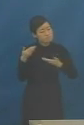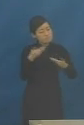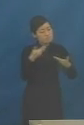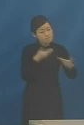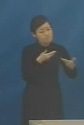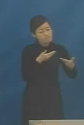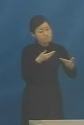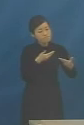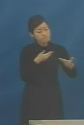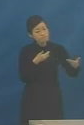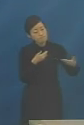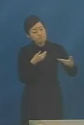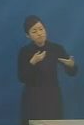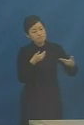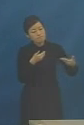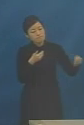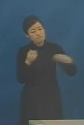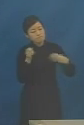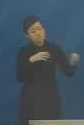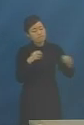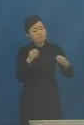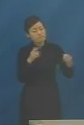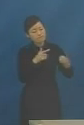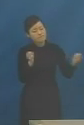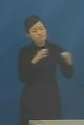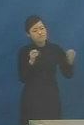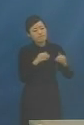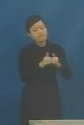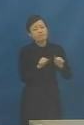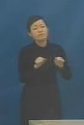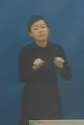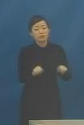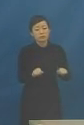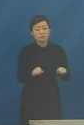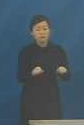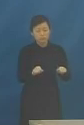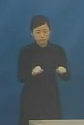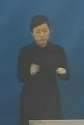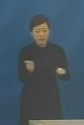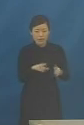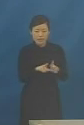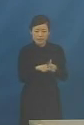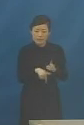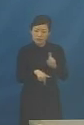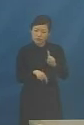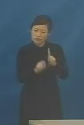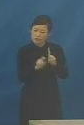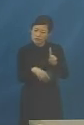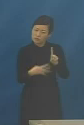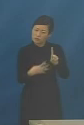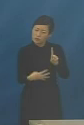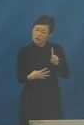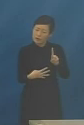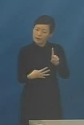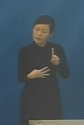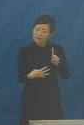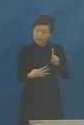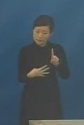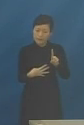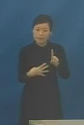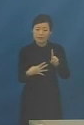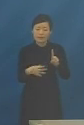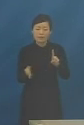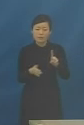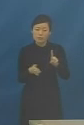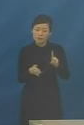私の後も古いかもしれませんけれども間違ってたらまたで訂正します早ければ11月の4日にも影響木を